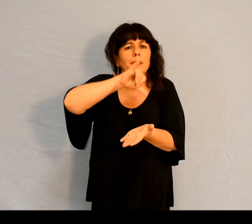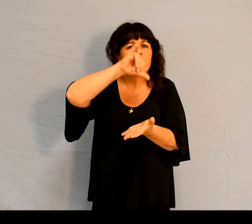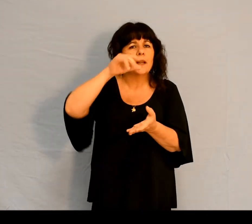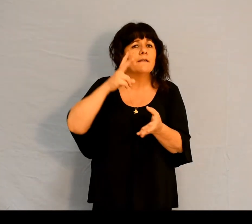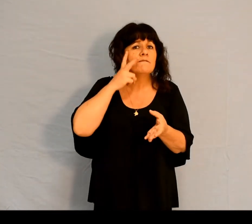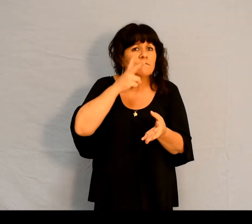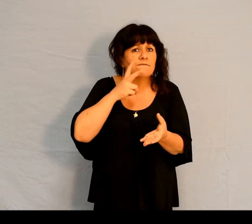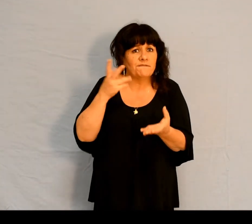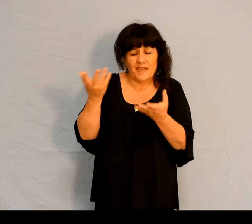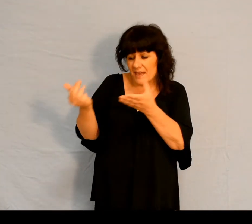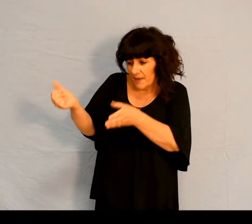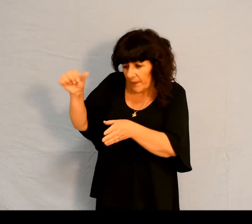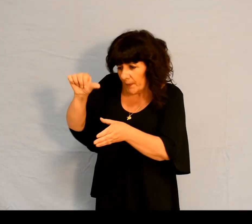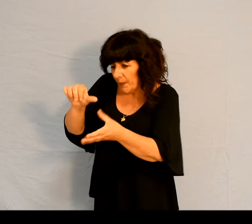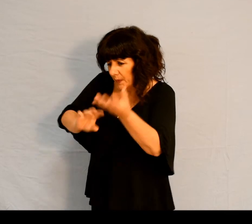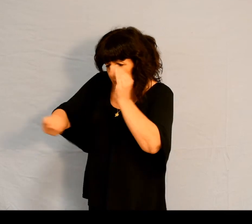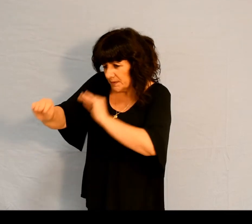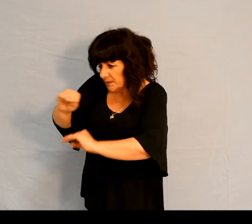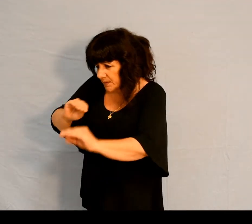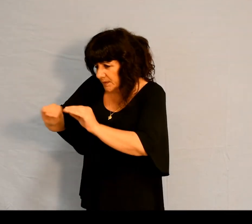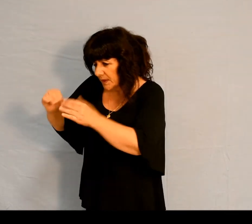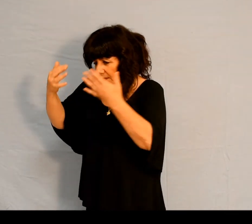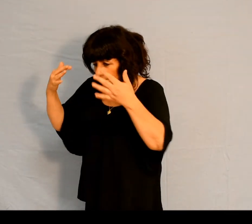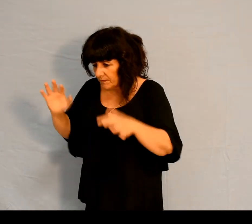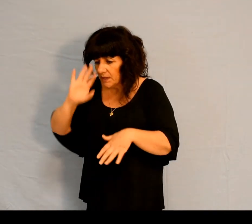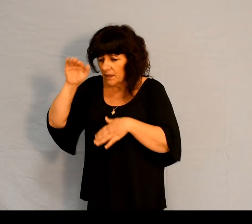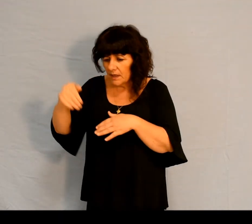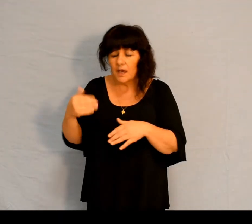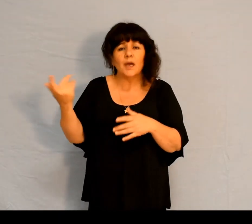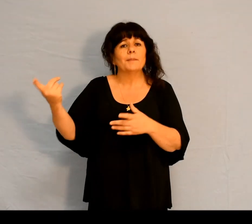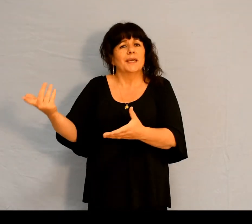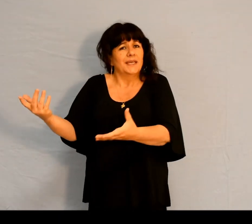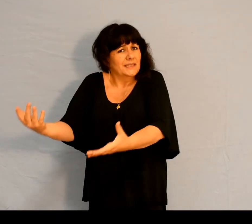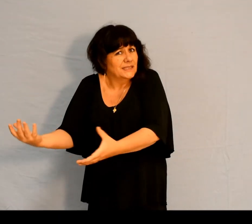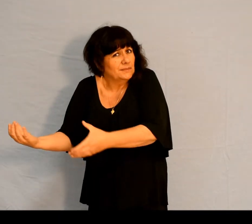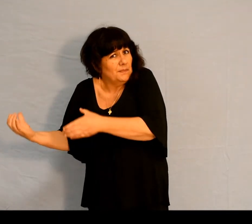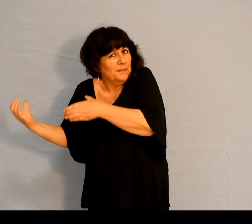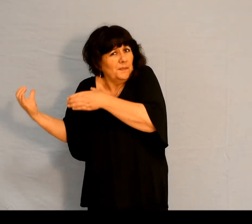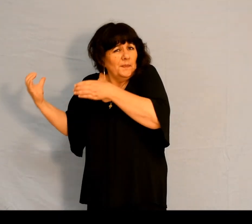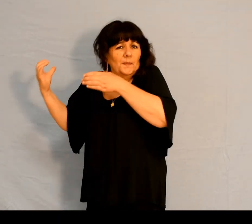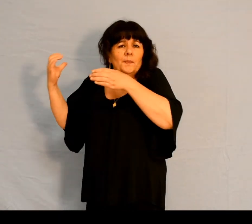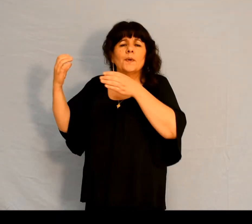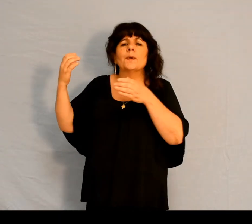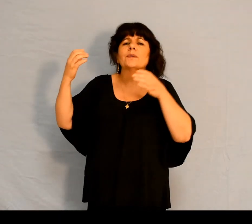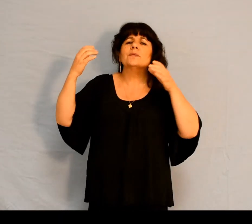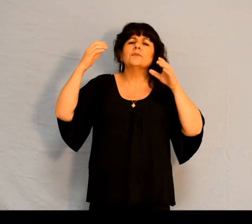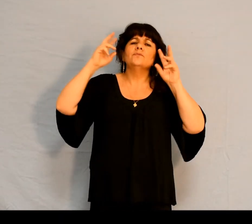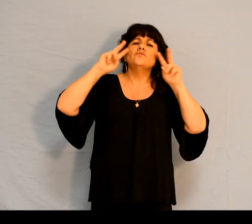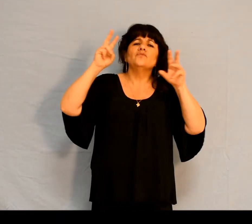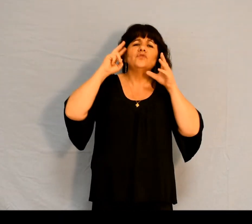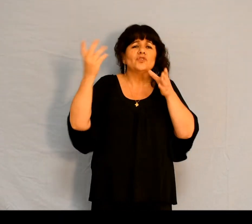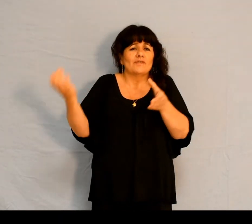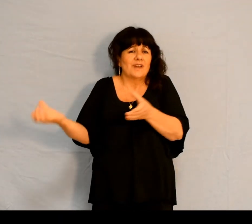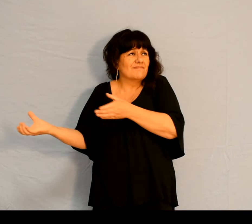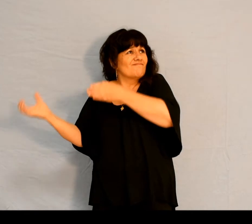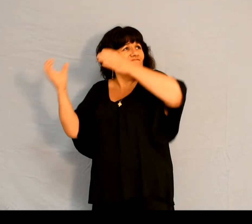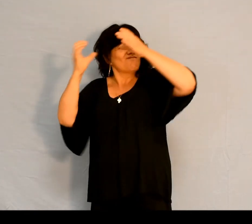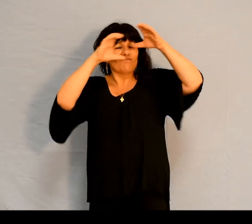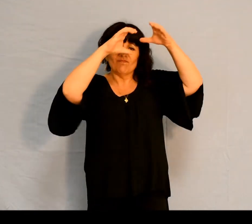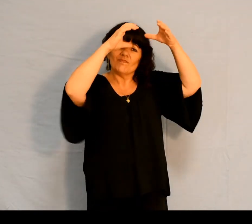le chargea sur sa propre monture, le conduisit dans une auberge et prit soin de lui.